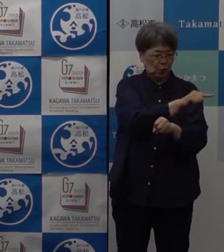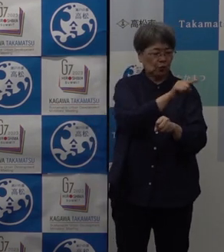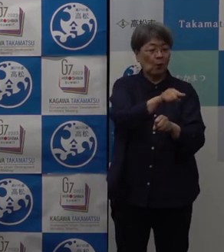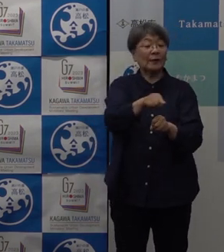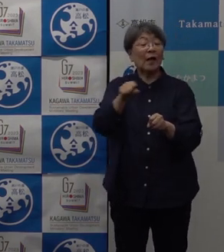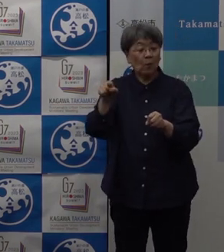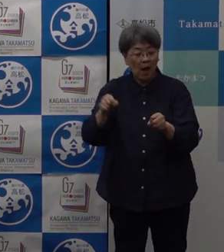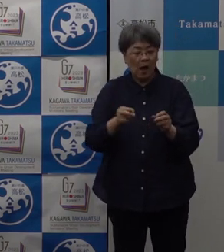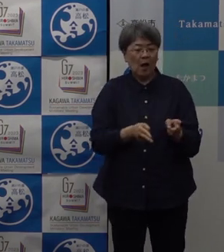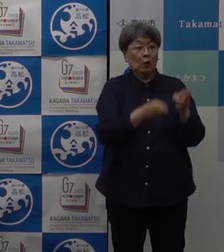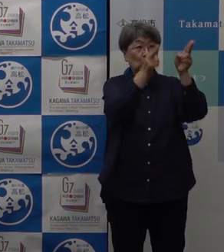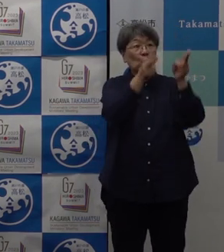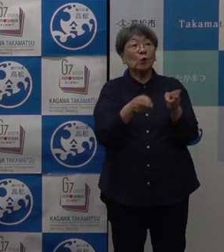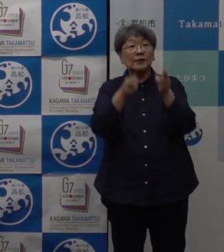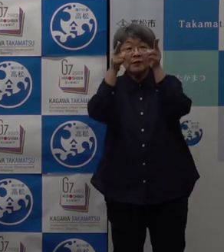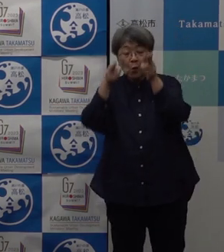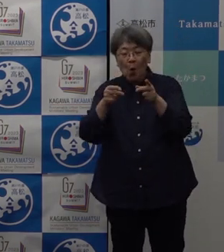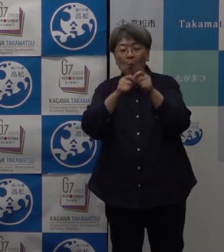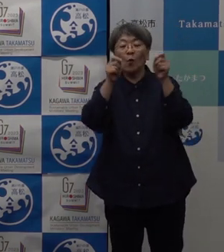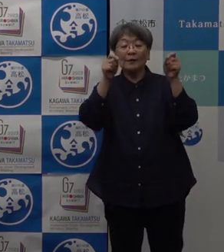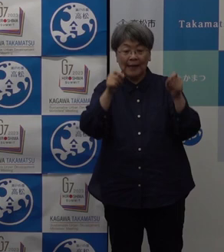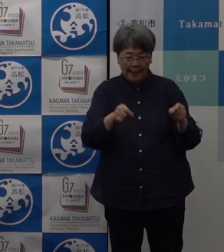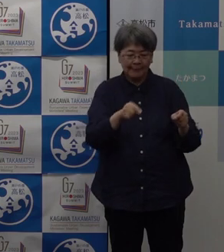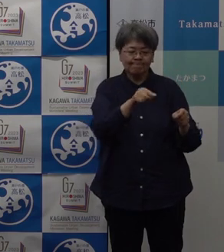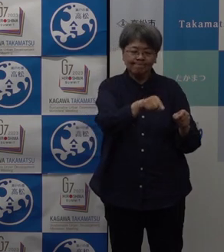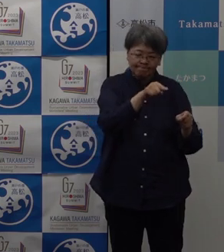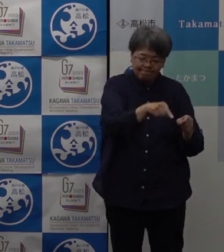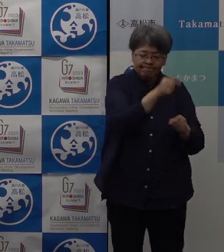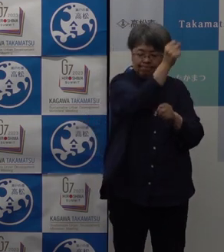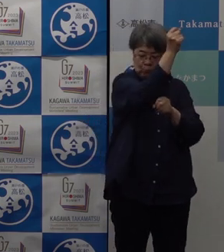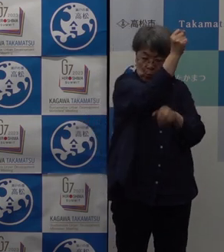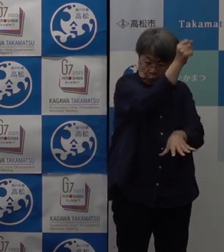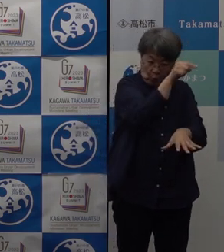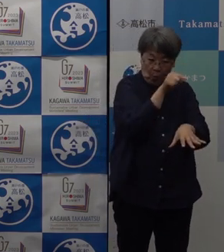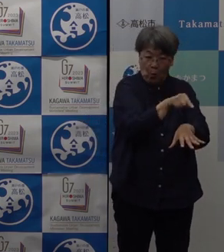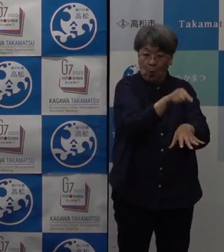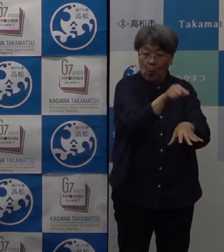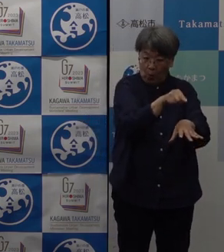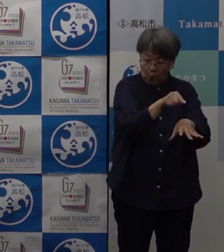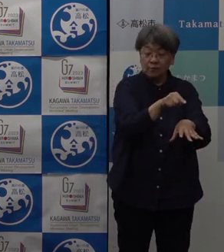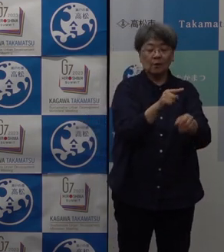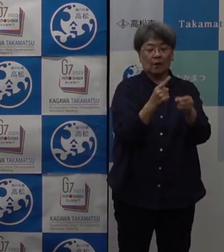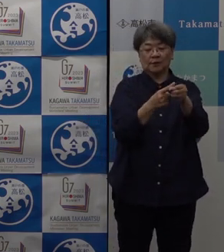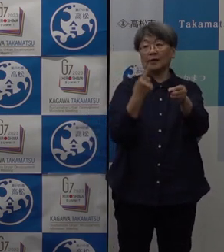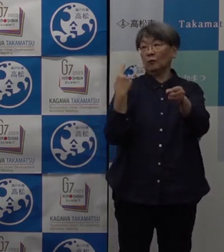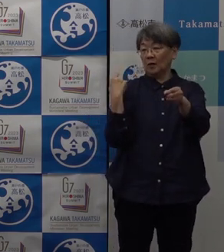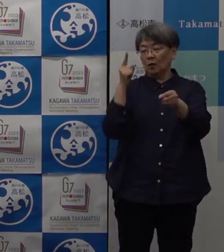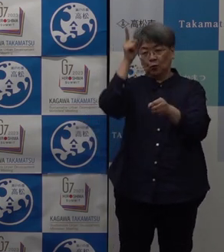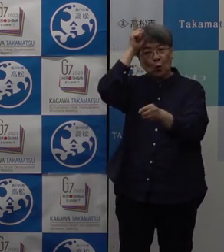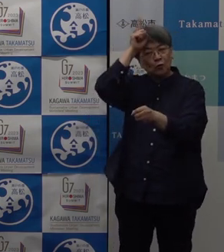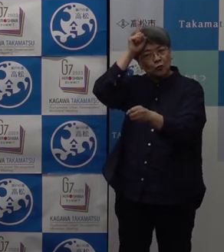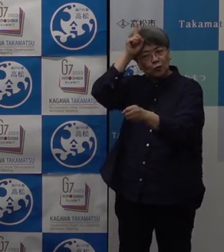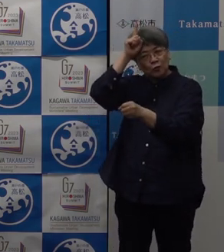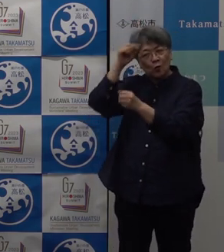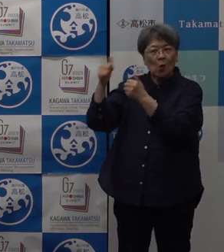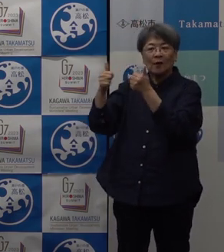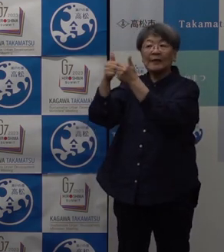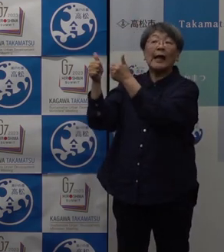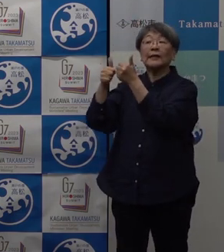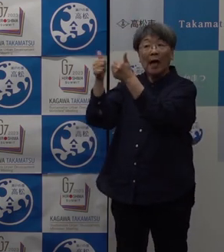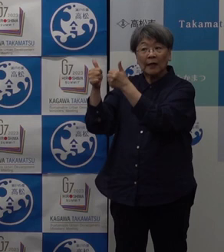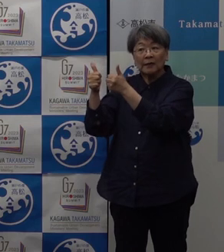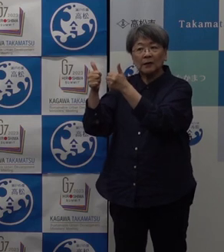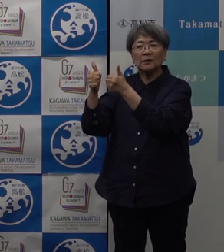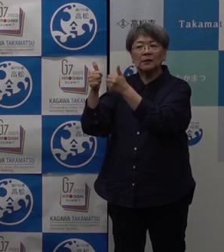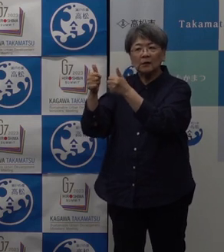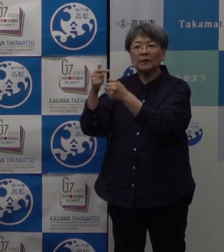都市の問題に集約されるというのが、まあ、前回の、昨年のドイツで行われた第1回の都市問